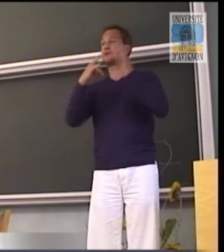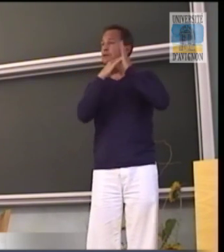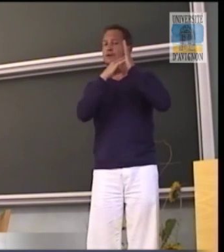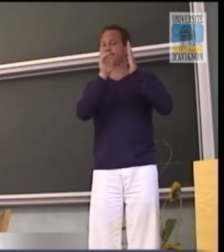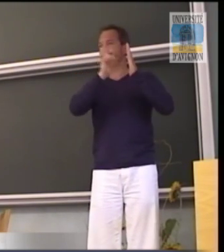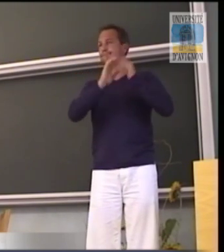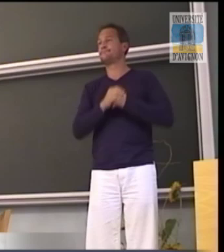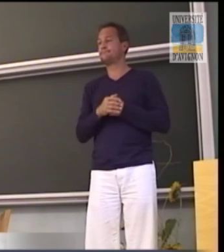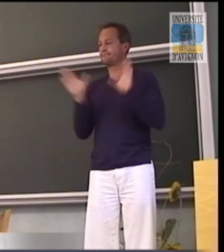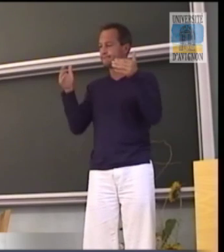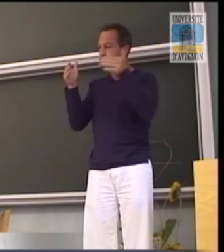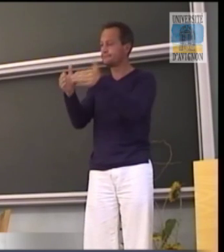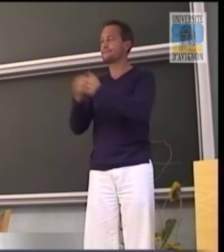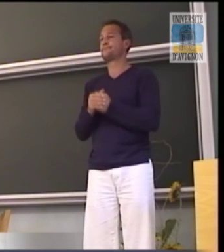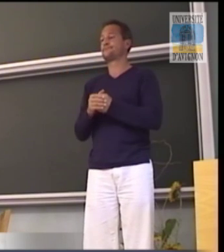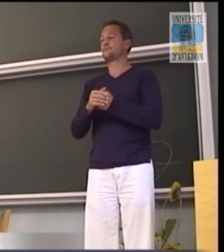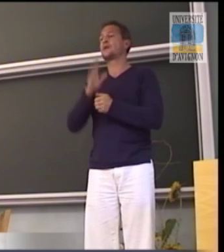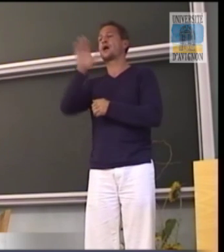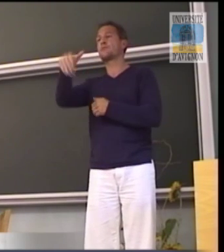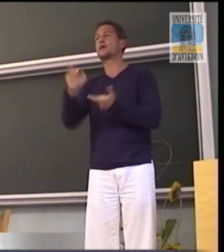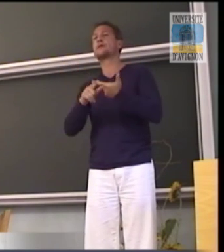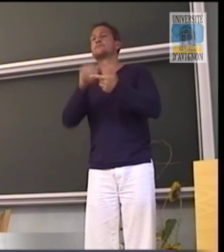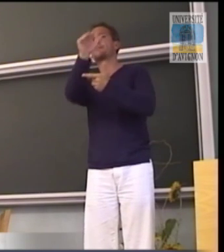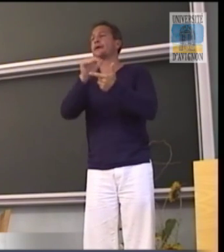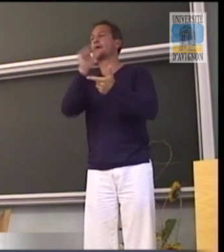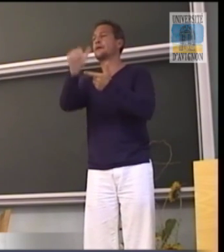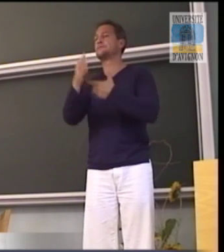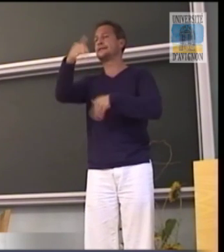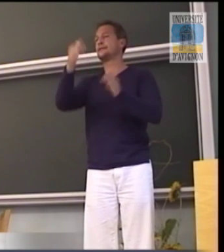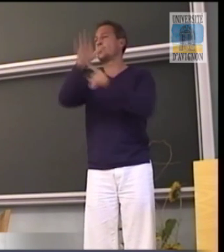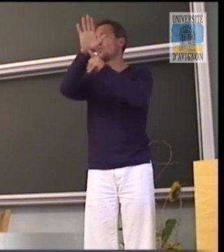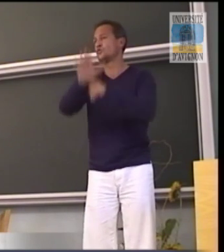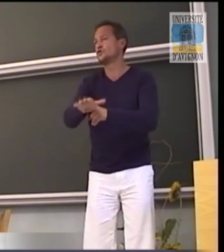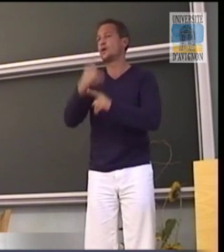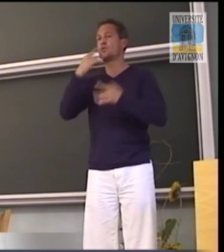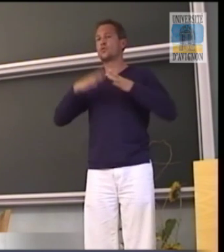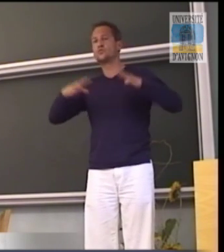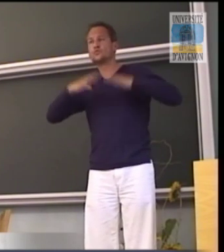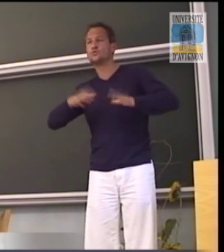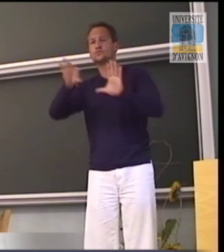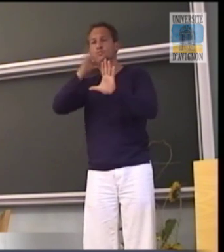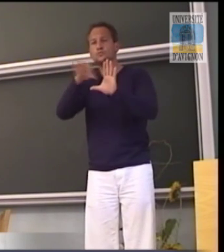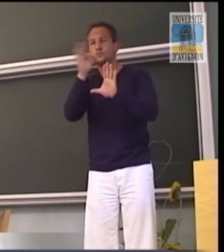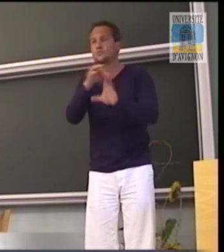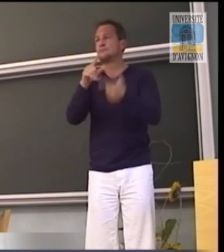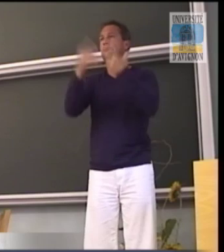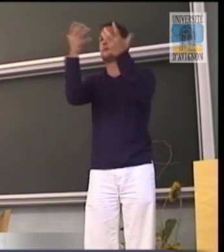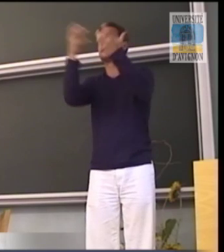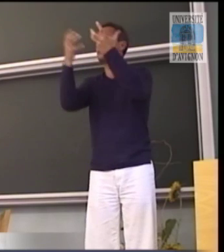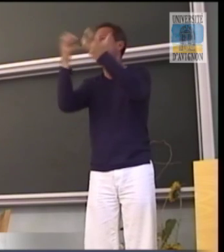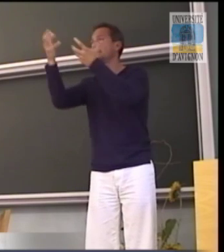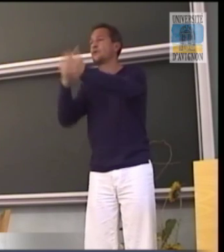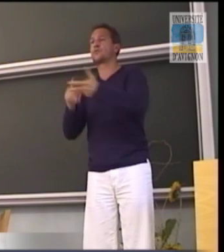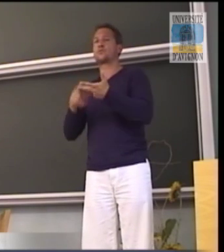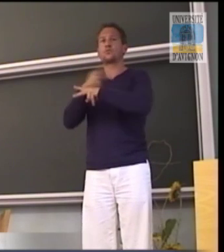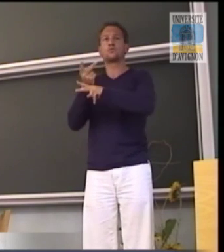comédiens. Et nous avons fait appel au secteur protégé, au secteur adapté, pour réaliser les costumes, pour réaliser les décors et tous les outils de